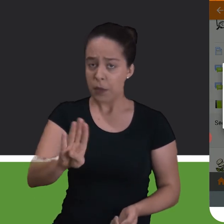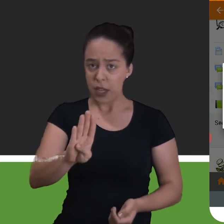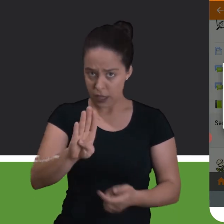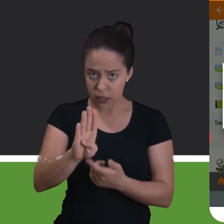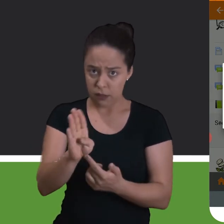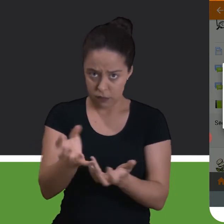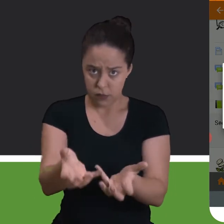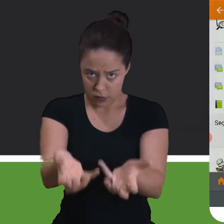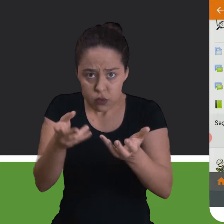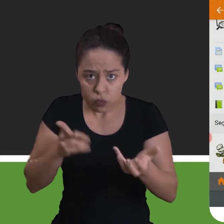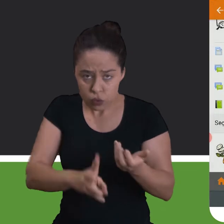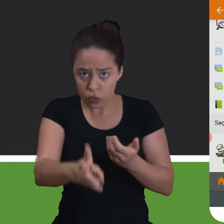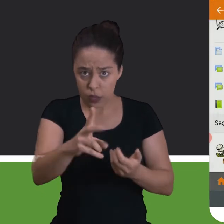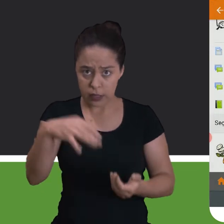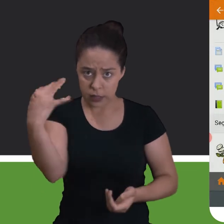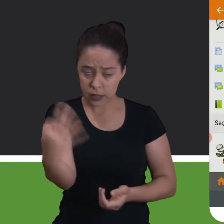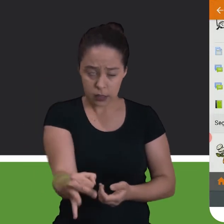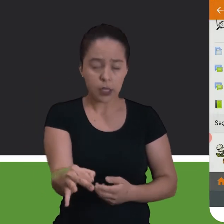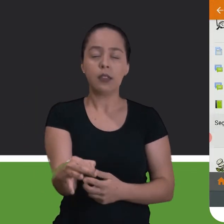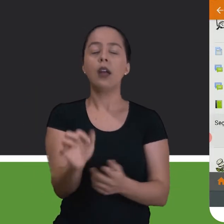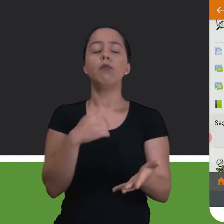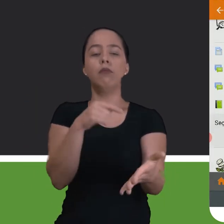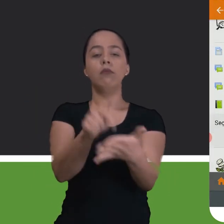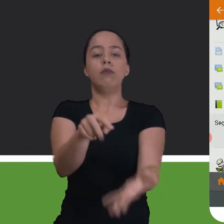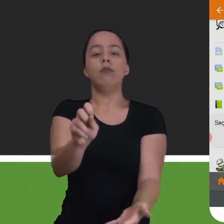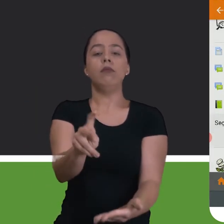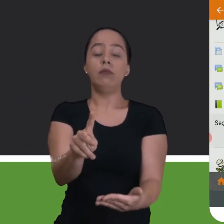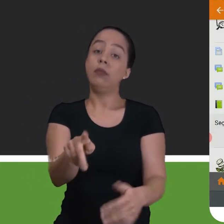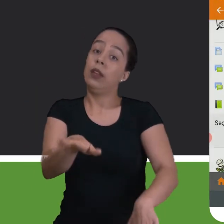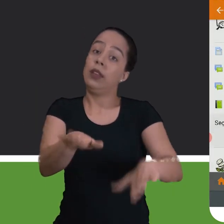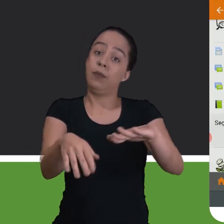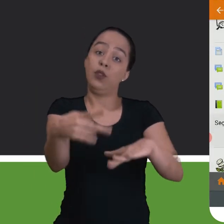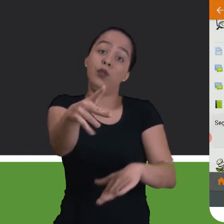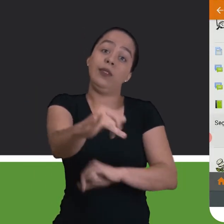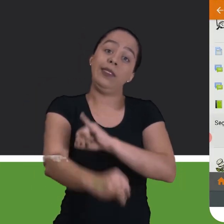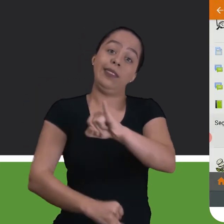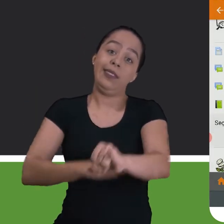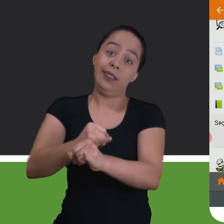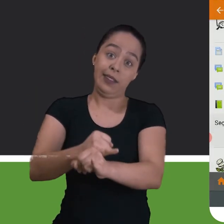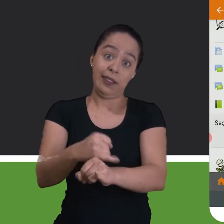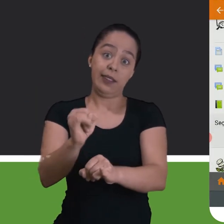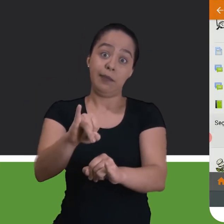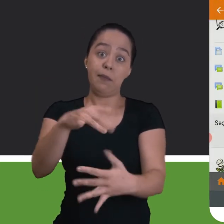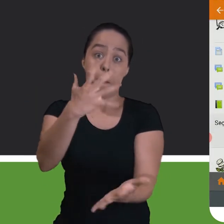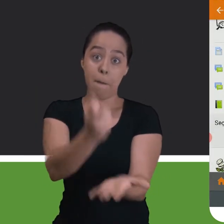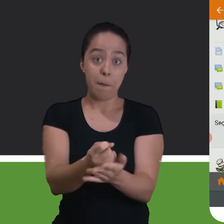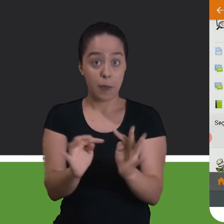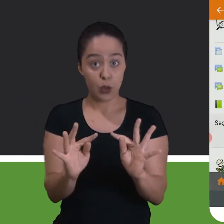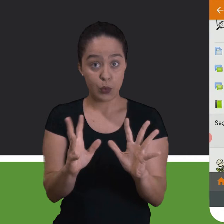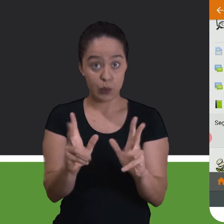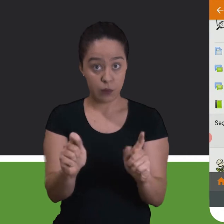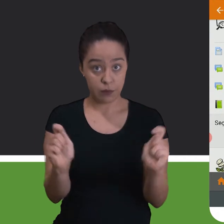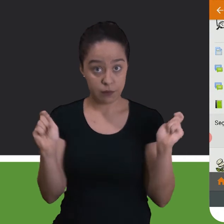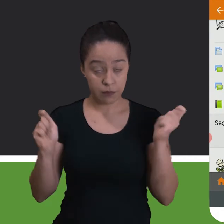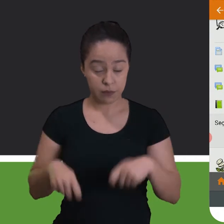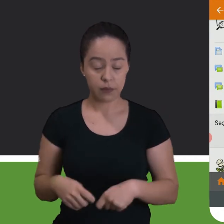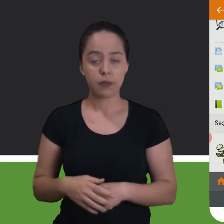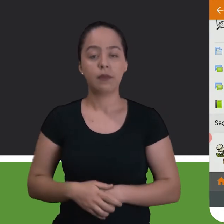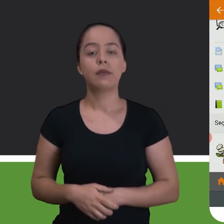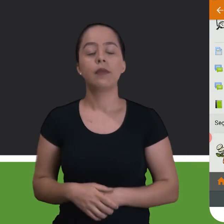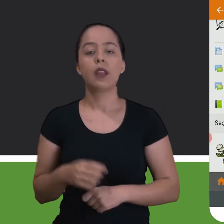você tem certeza que quer continuar eu dou um ok aí vai depender da sua internet né para você conseguir baixar